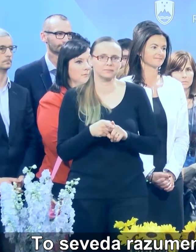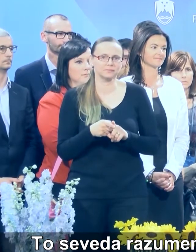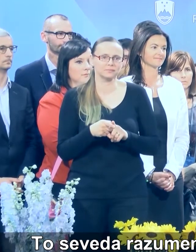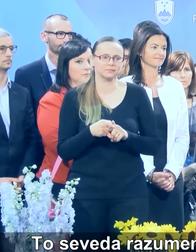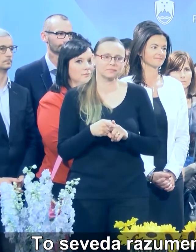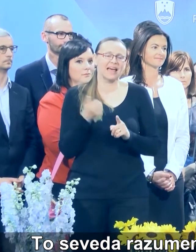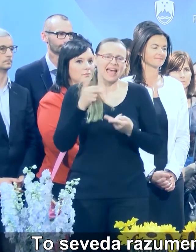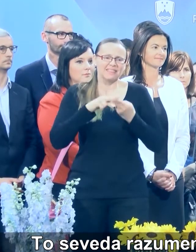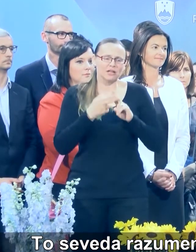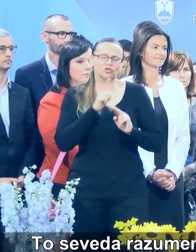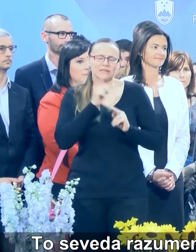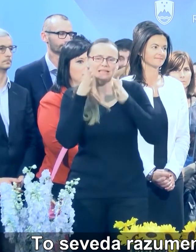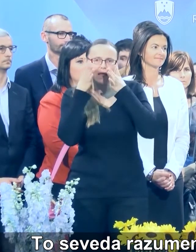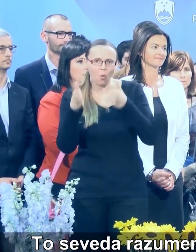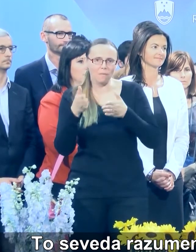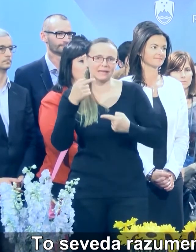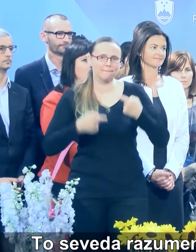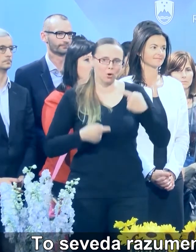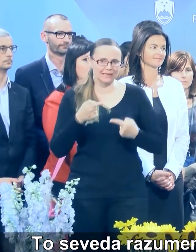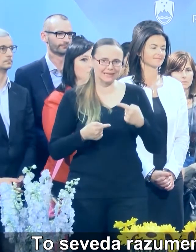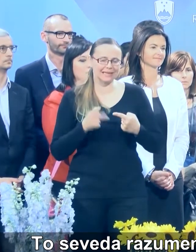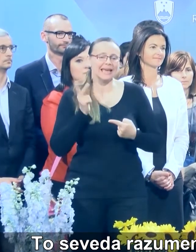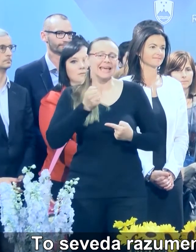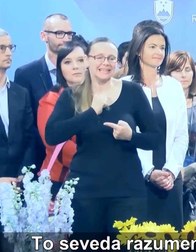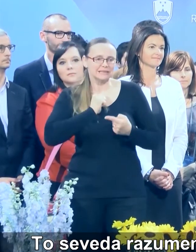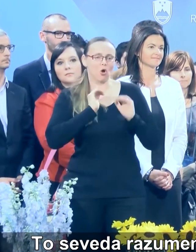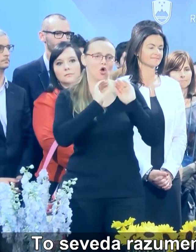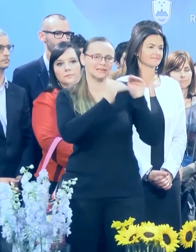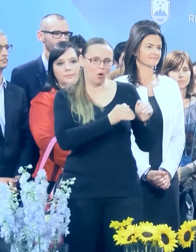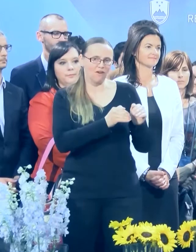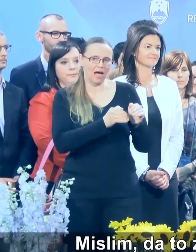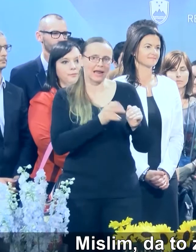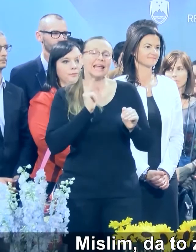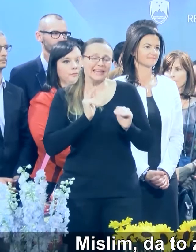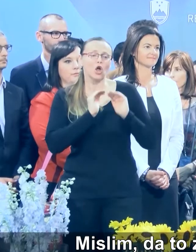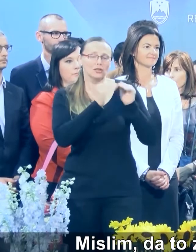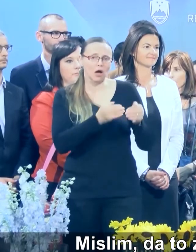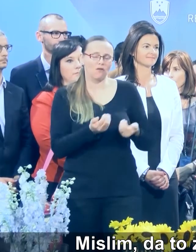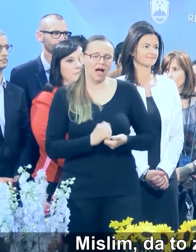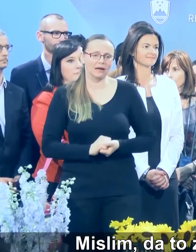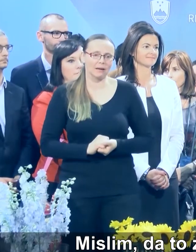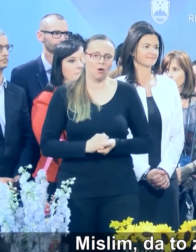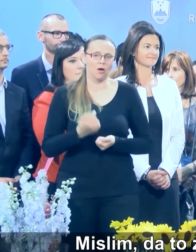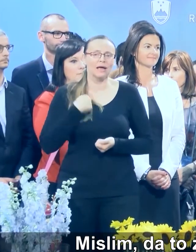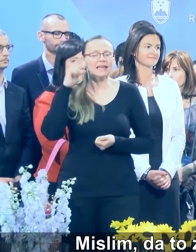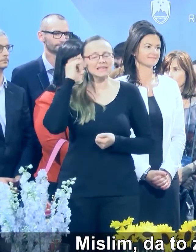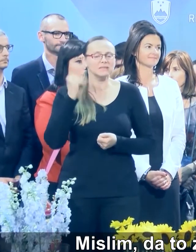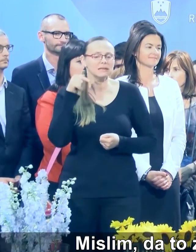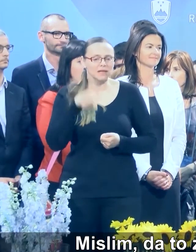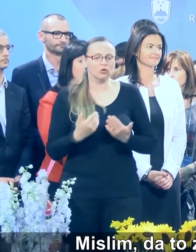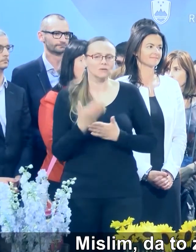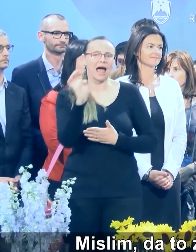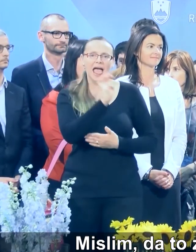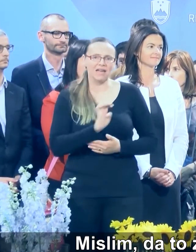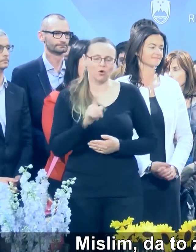na nek način nezaupanje politiki, ki smo jo zagovarjali in ki jo zagovarjamo. Jaz mislim, da to za Evropo ni